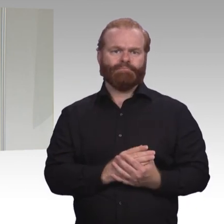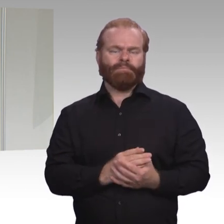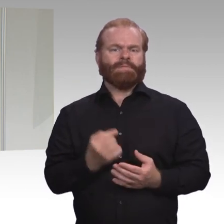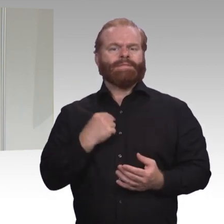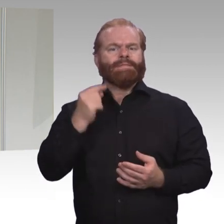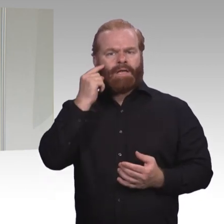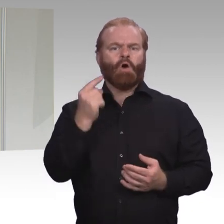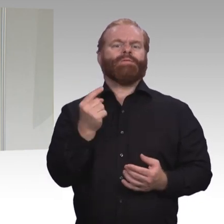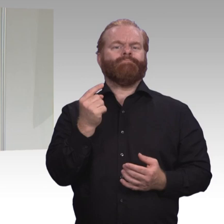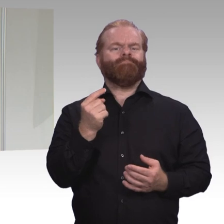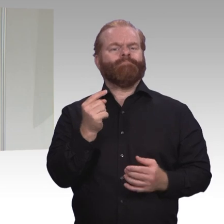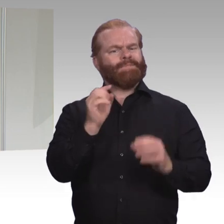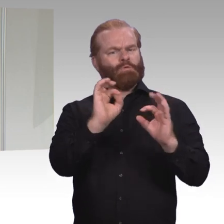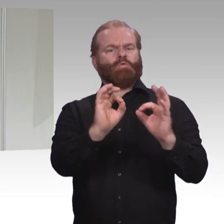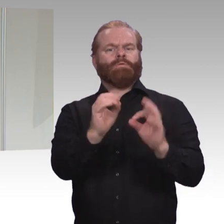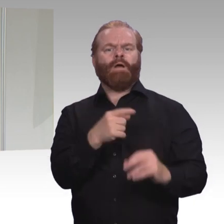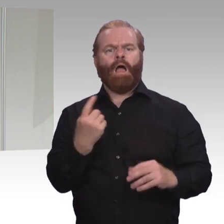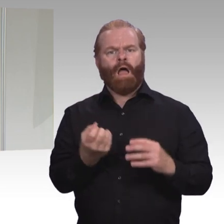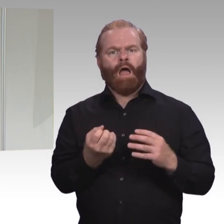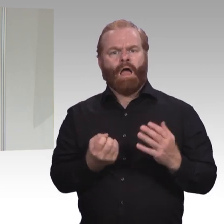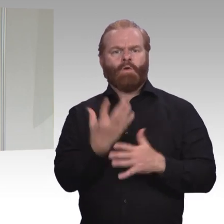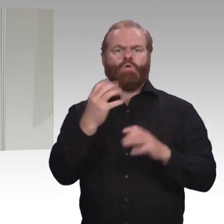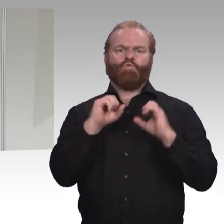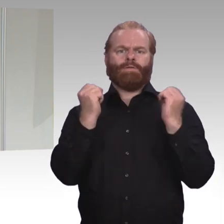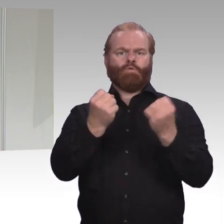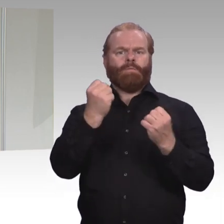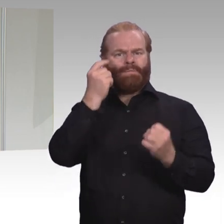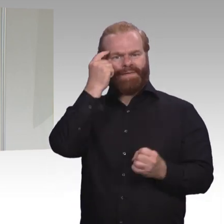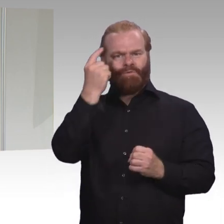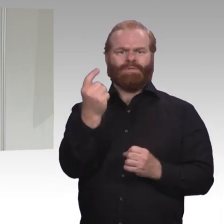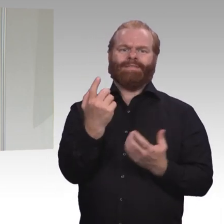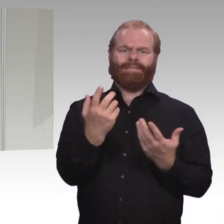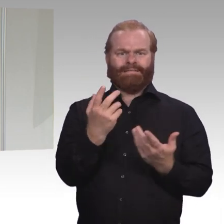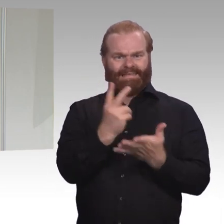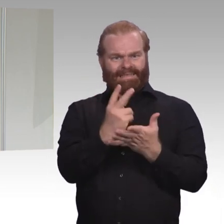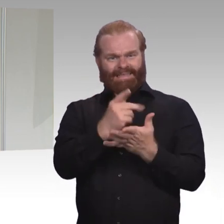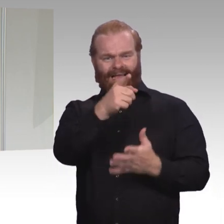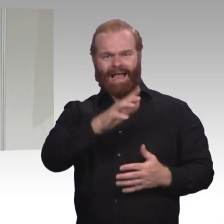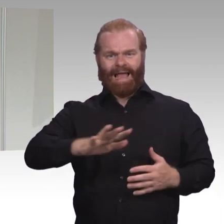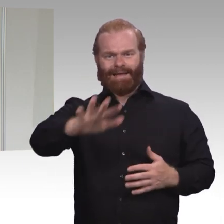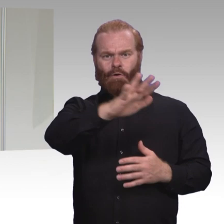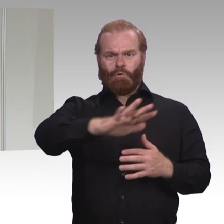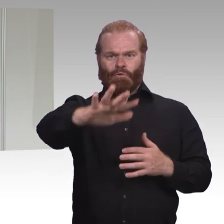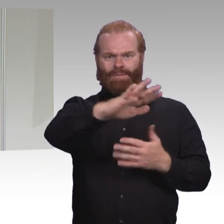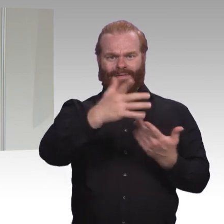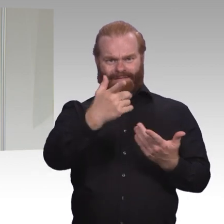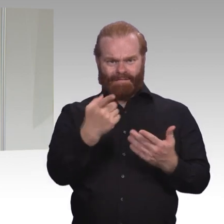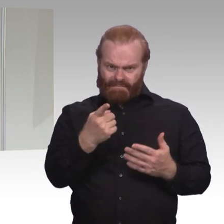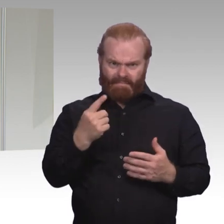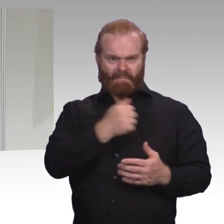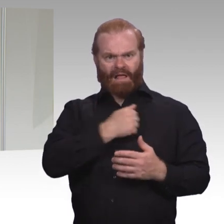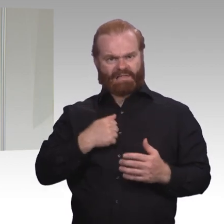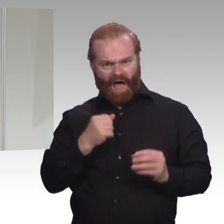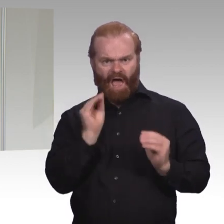hinterlassen, in dem gegenwärtig neue Kriege drohen. Und ich sage sehr deutlich an alle im Parlament,